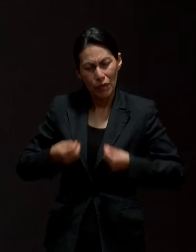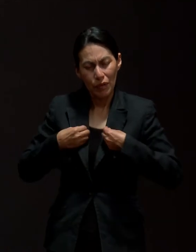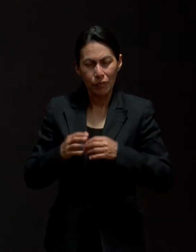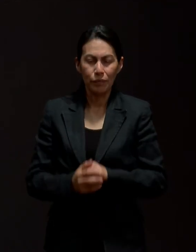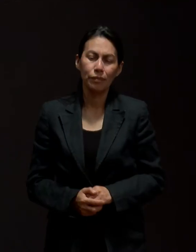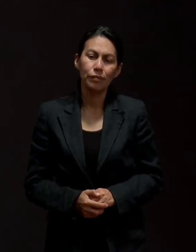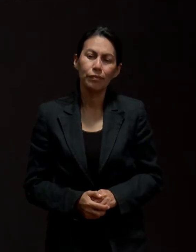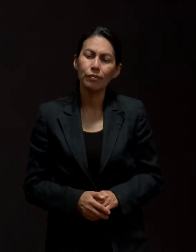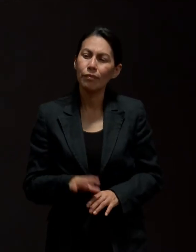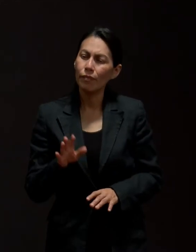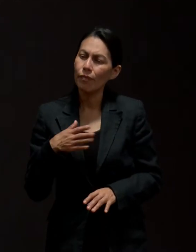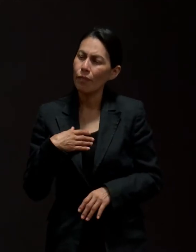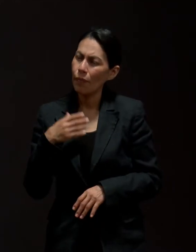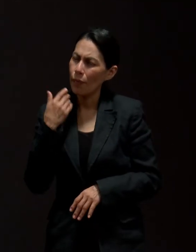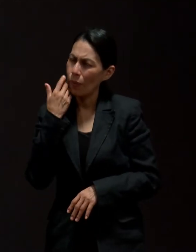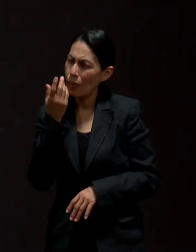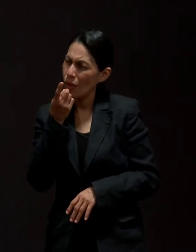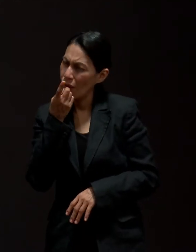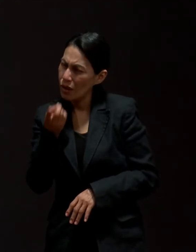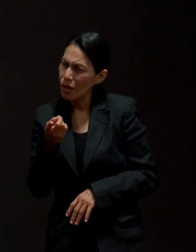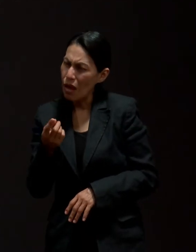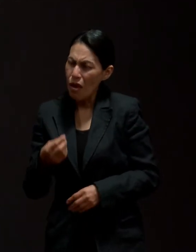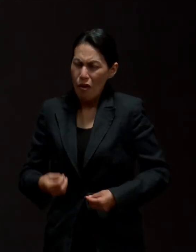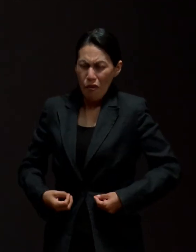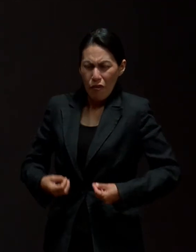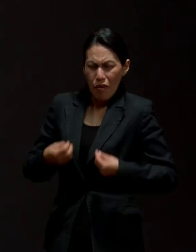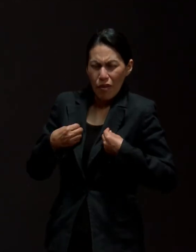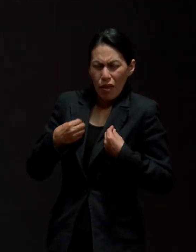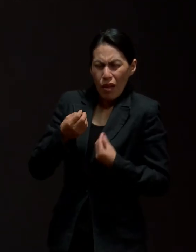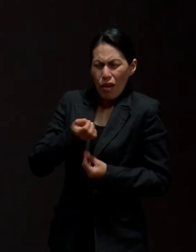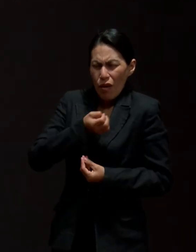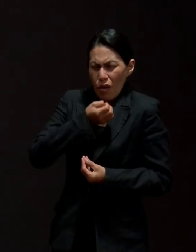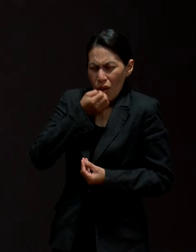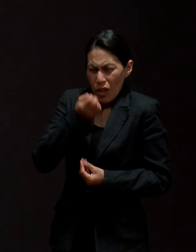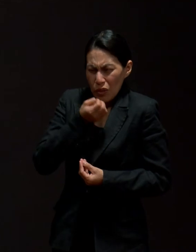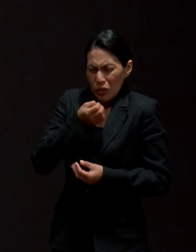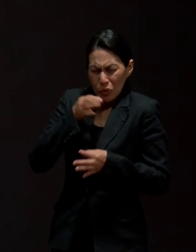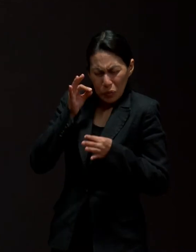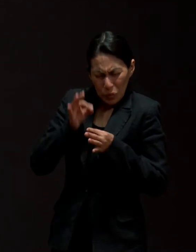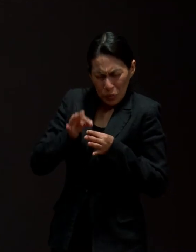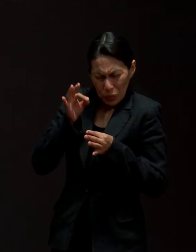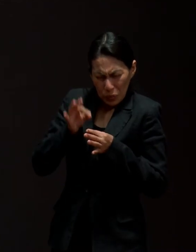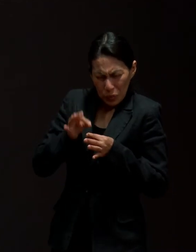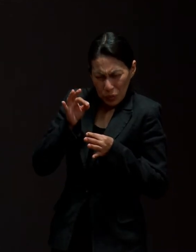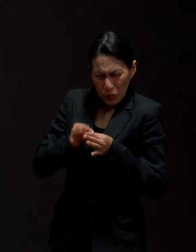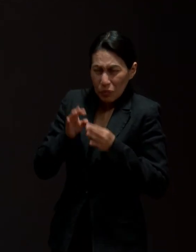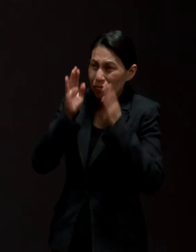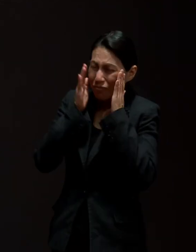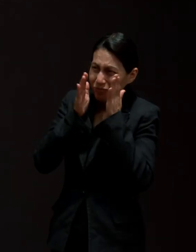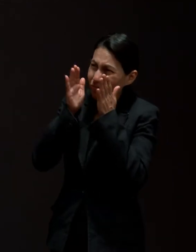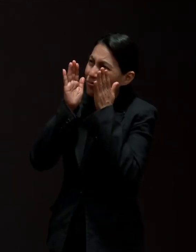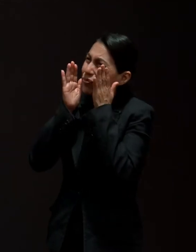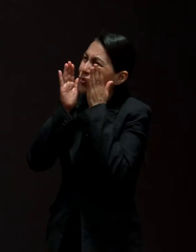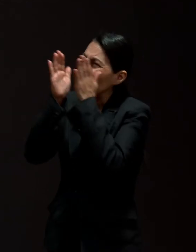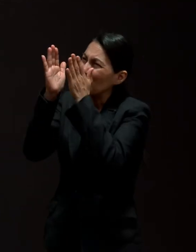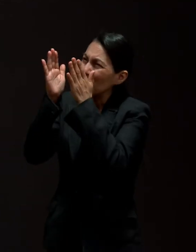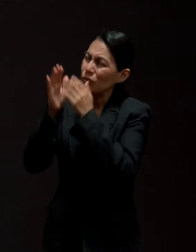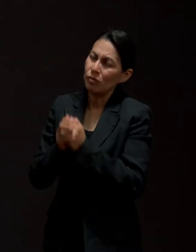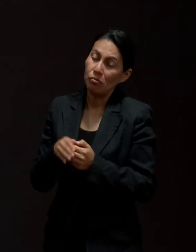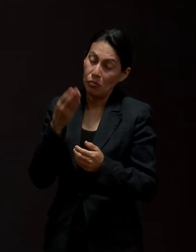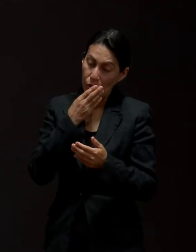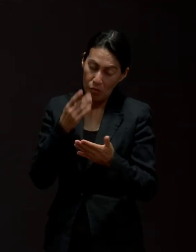importancia de hacer de nuestra vida de oración una vida fundamentada en la palabra. Amén.